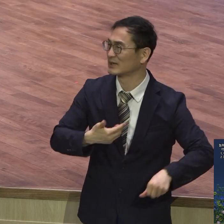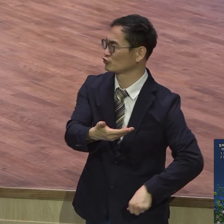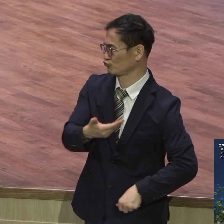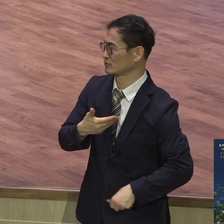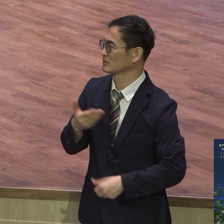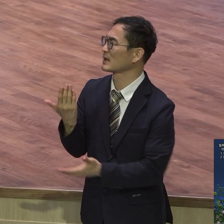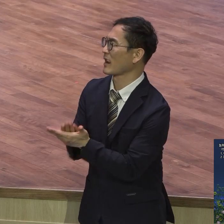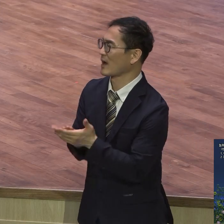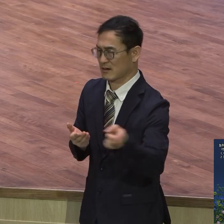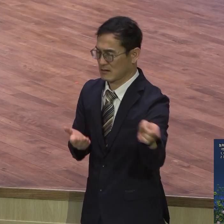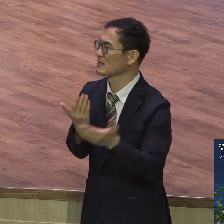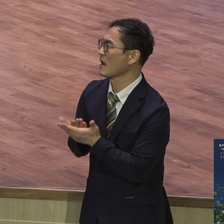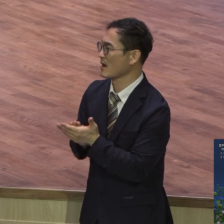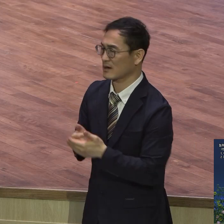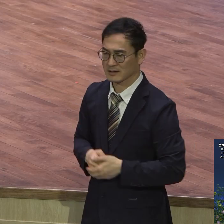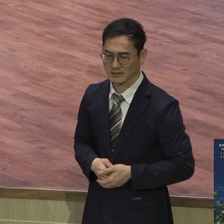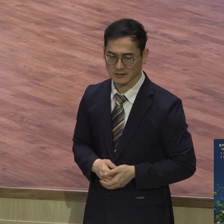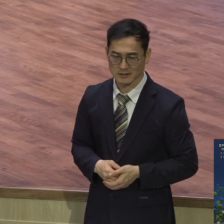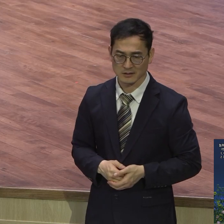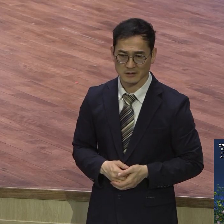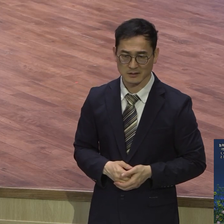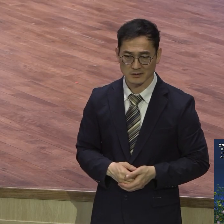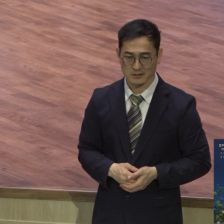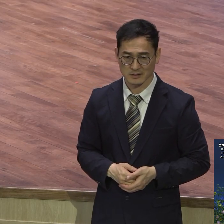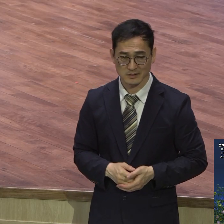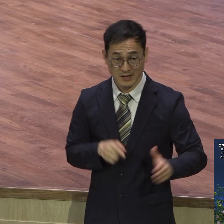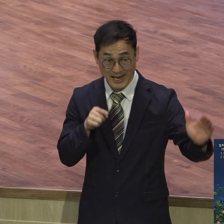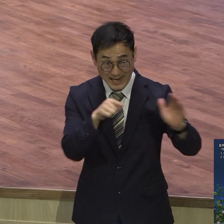이때요 갈래님 나이가 85세예요